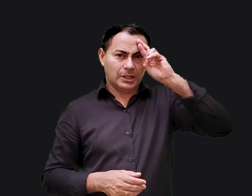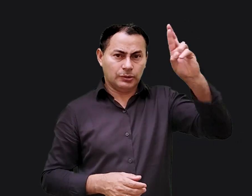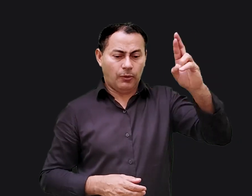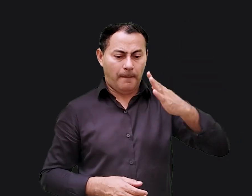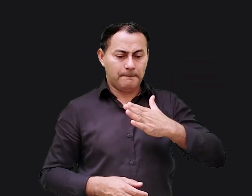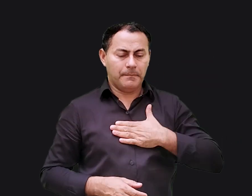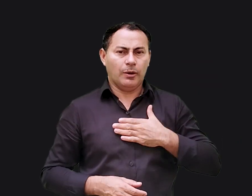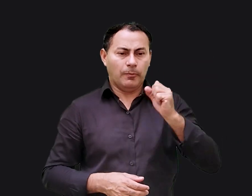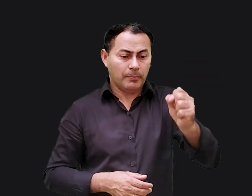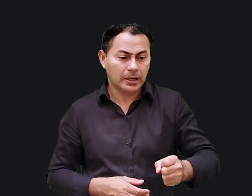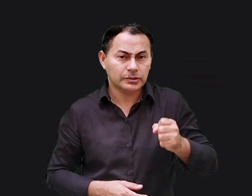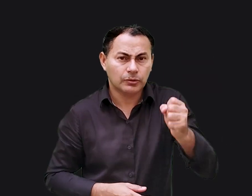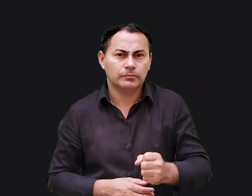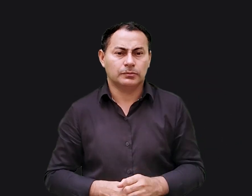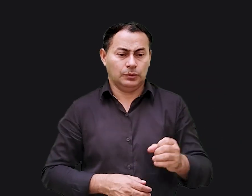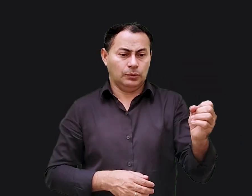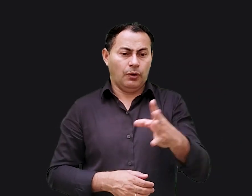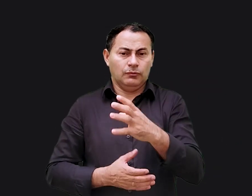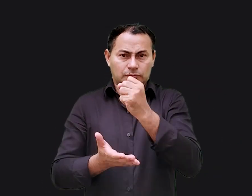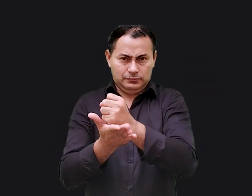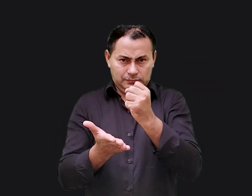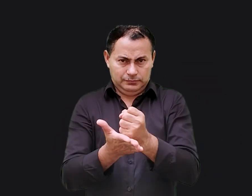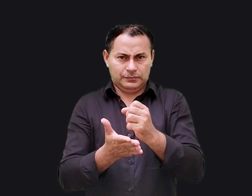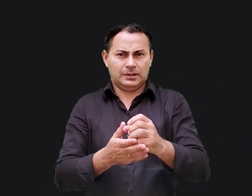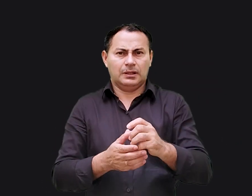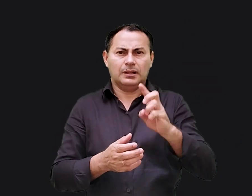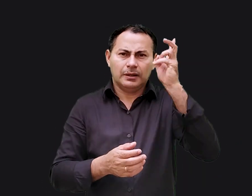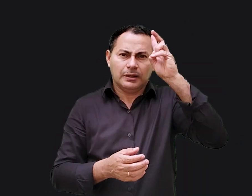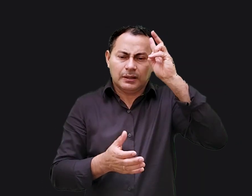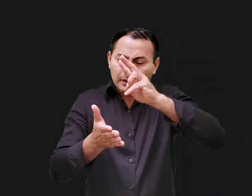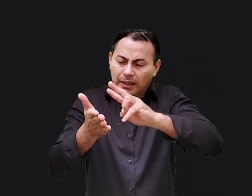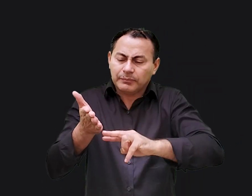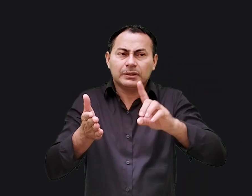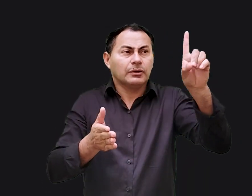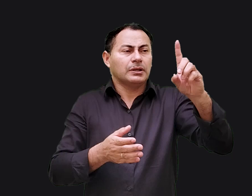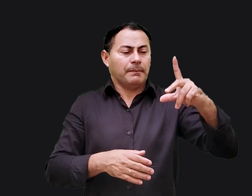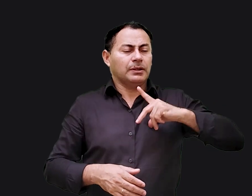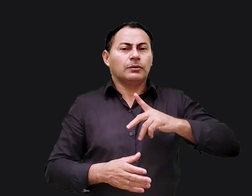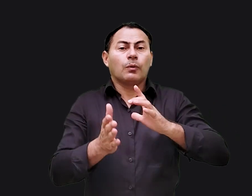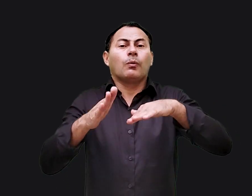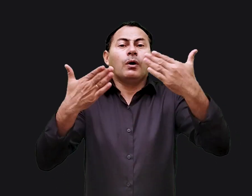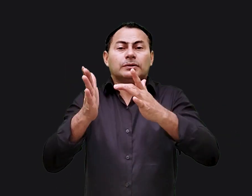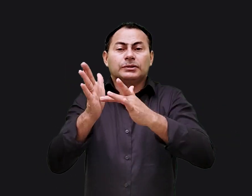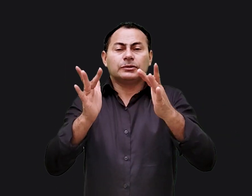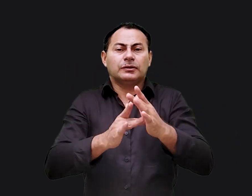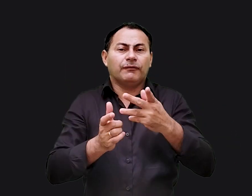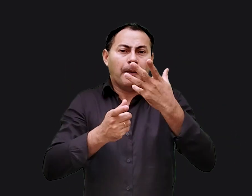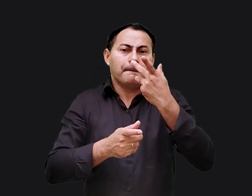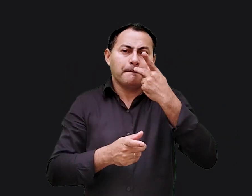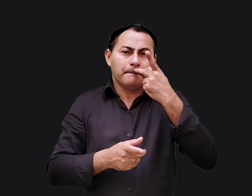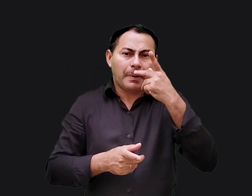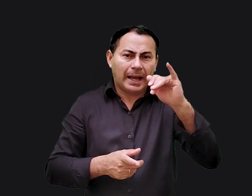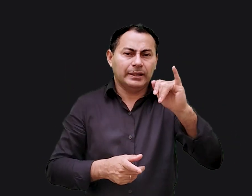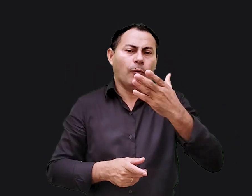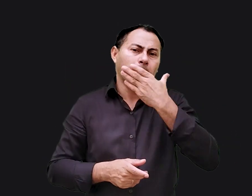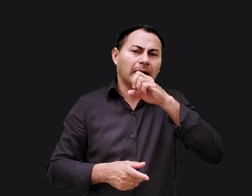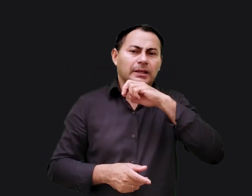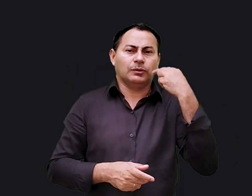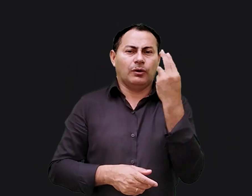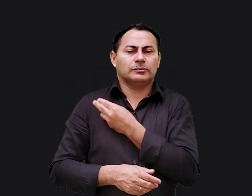Senhor é meu pastor. No Novo Testamento lemos que Deus é pessoal quando Jesus diz Pai Nosso. O Novo